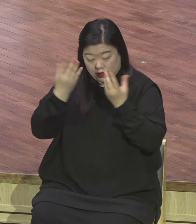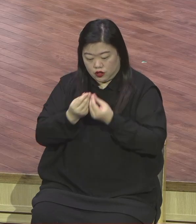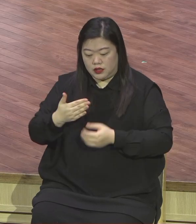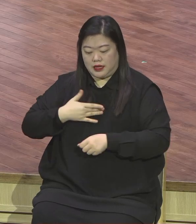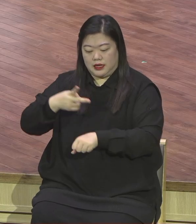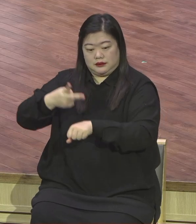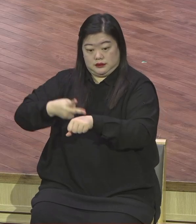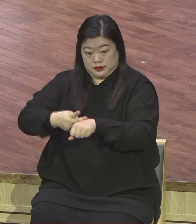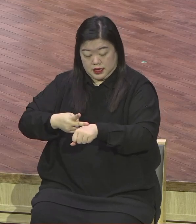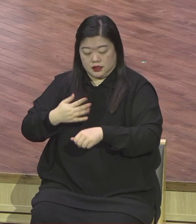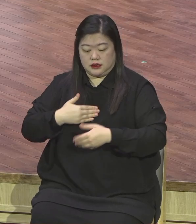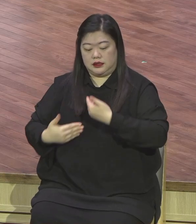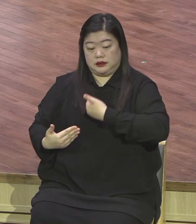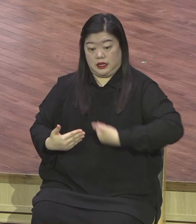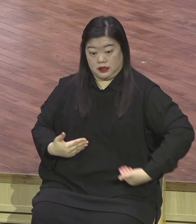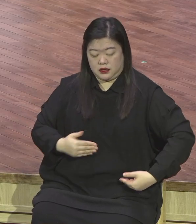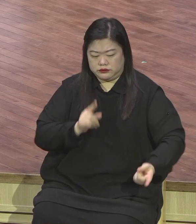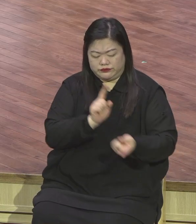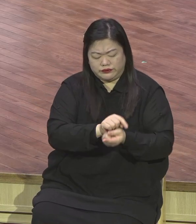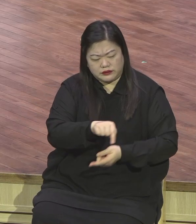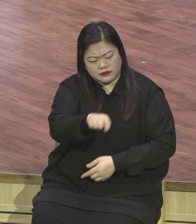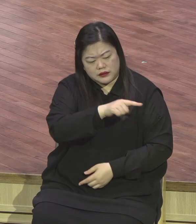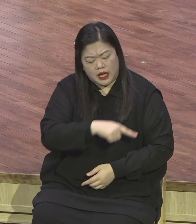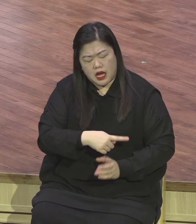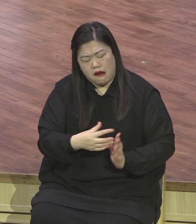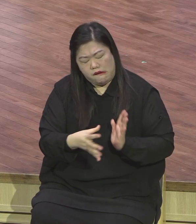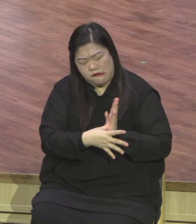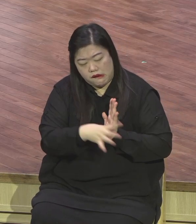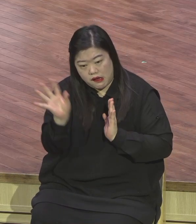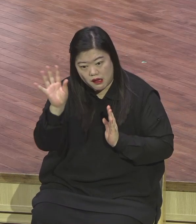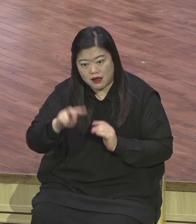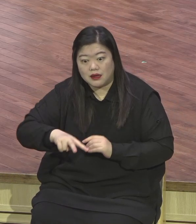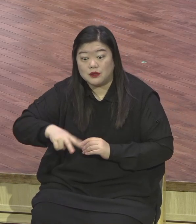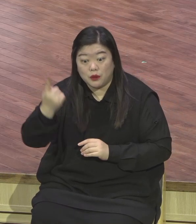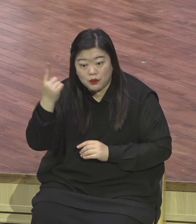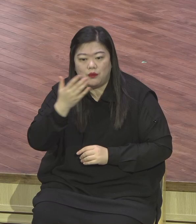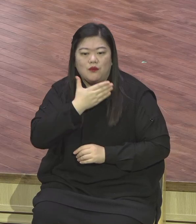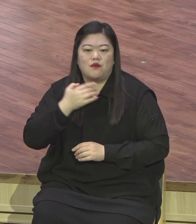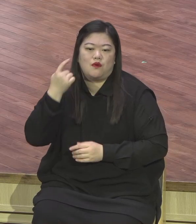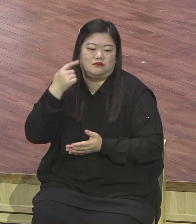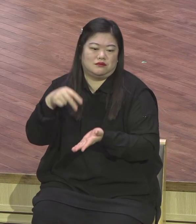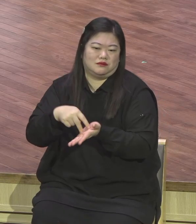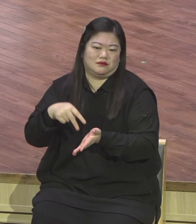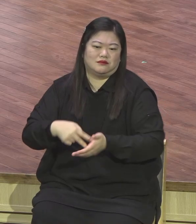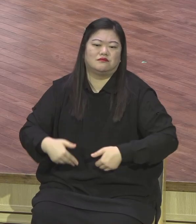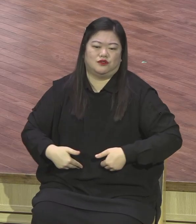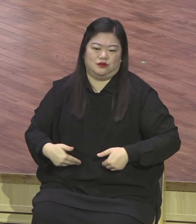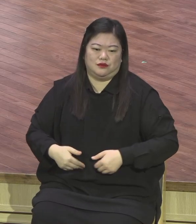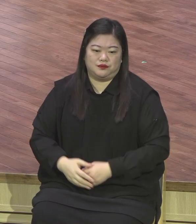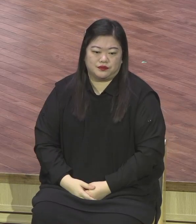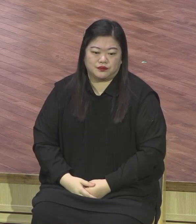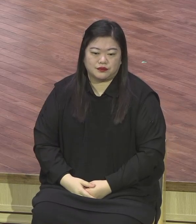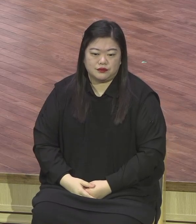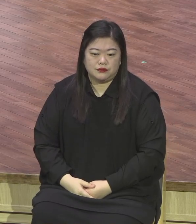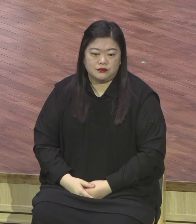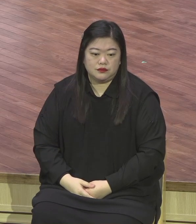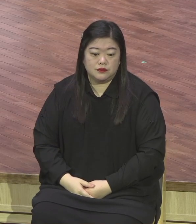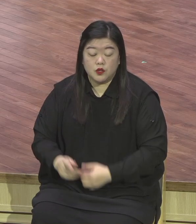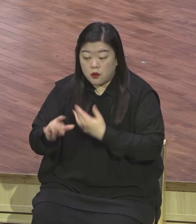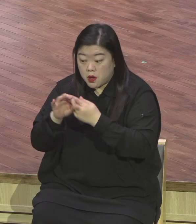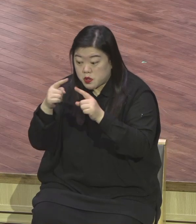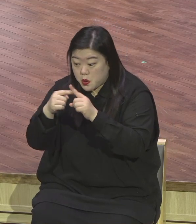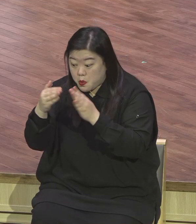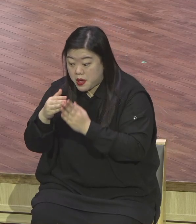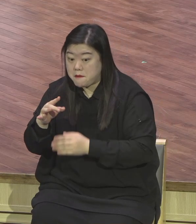보금적 시각입니다. 보금적 시각이 중요합니다. 가족들 말할 것도 없고요. 여러분